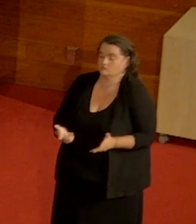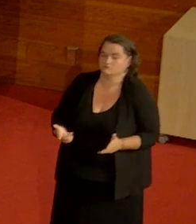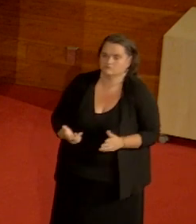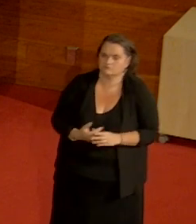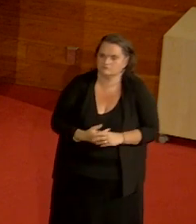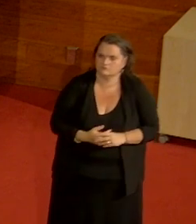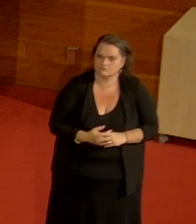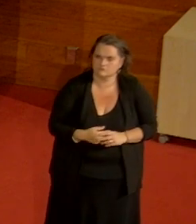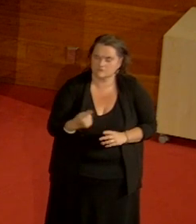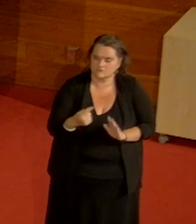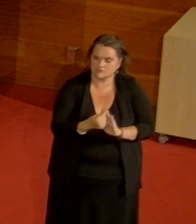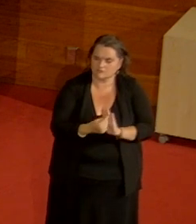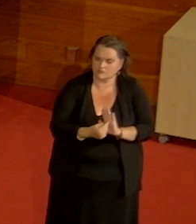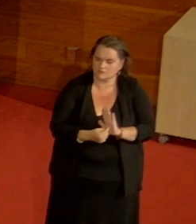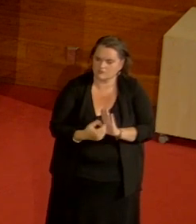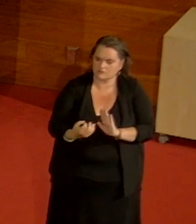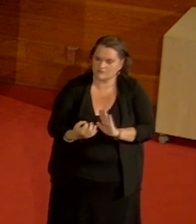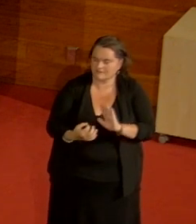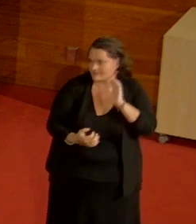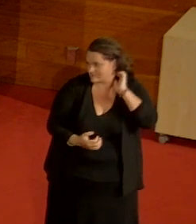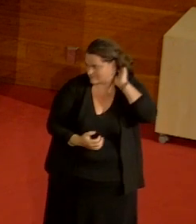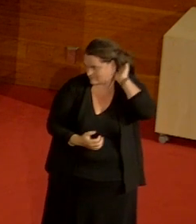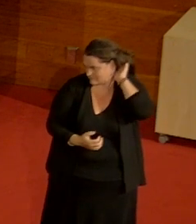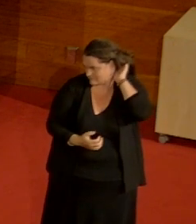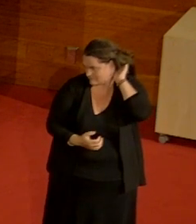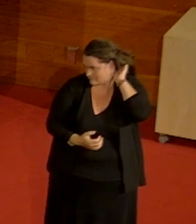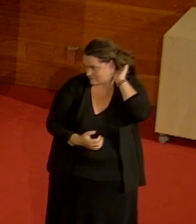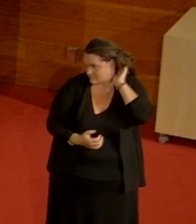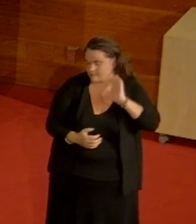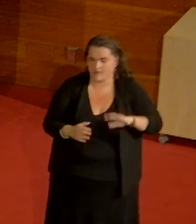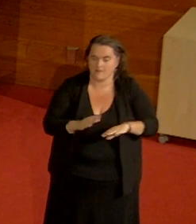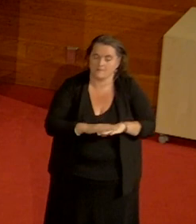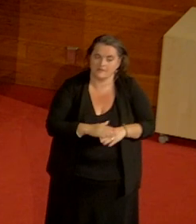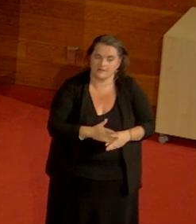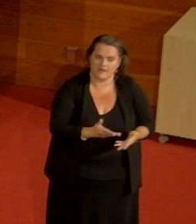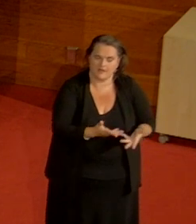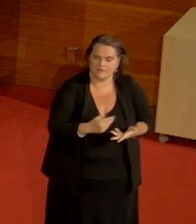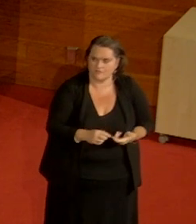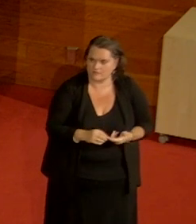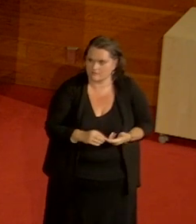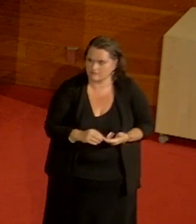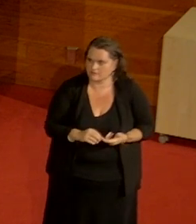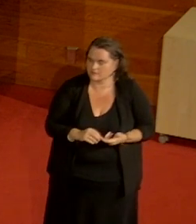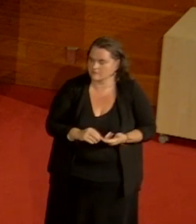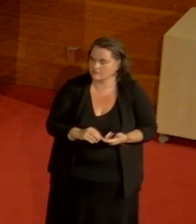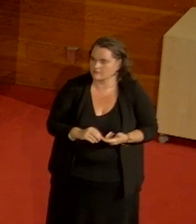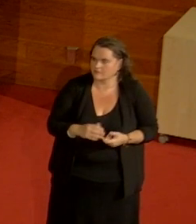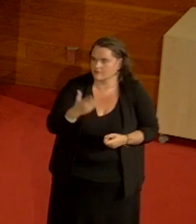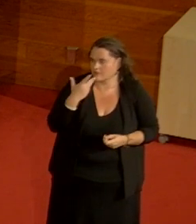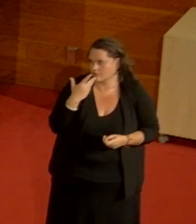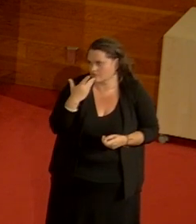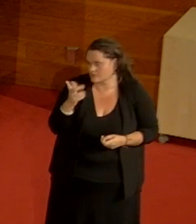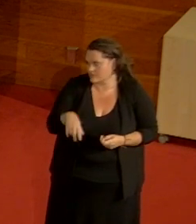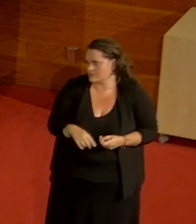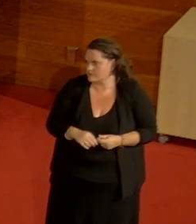eh esas condiciones para eh Para ayudarnos a entender y a conocer eh